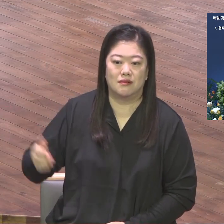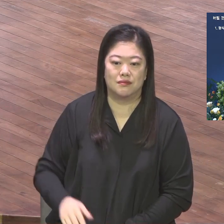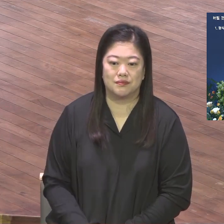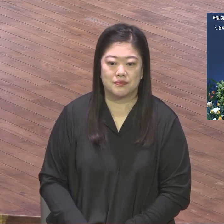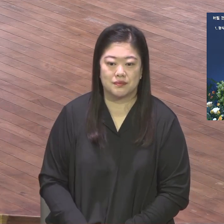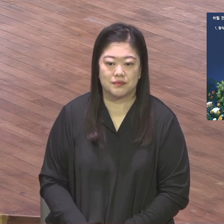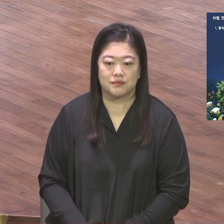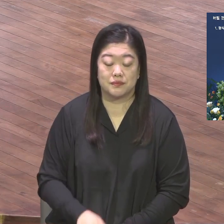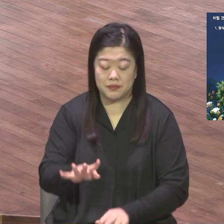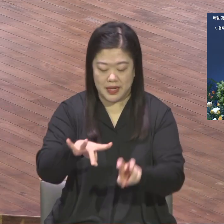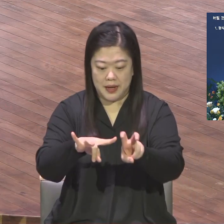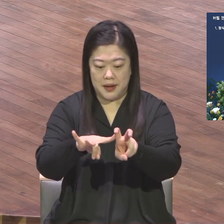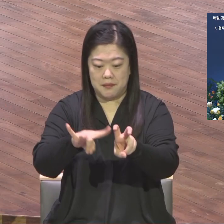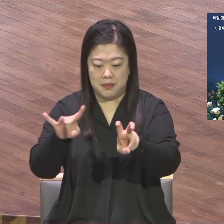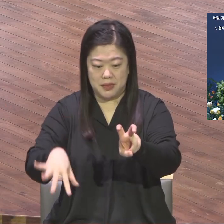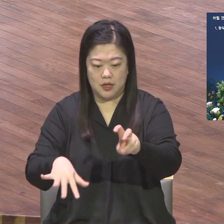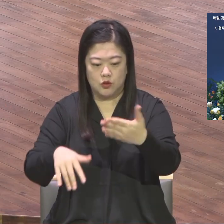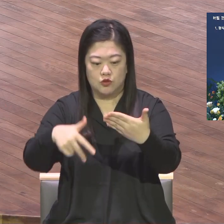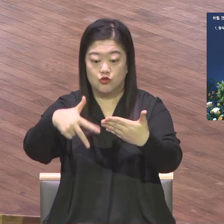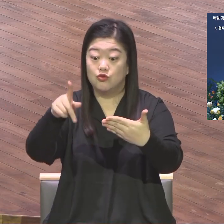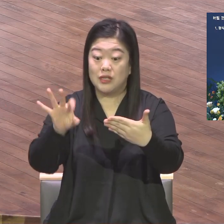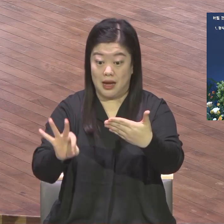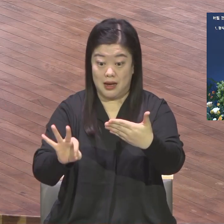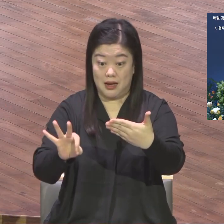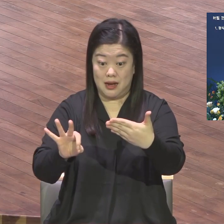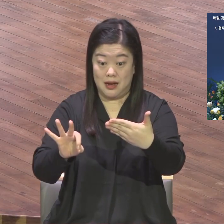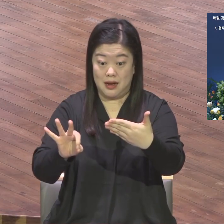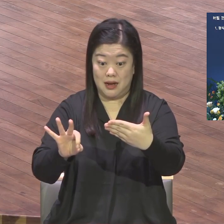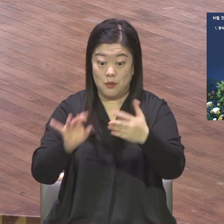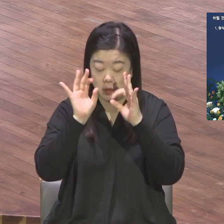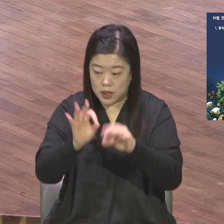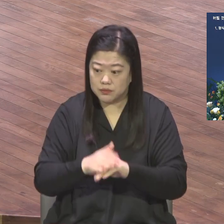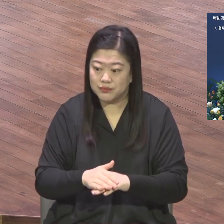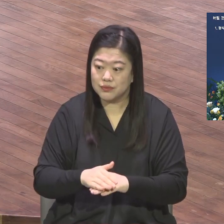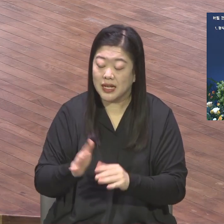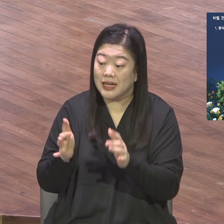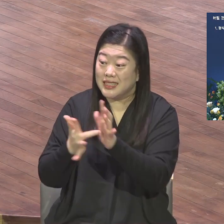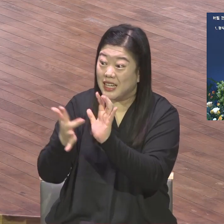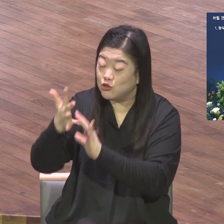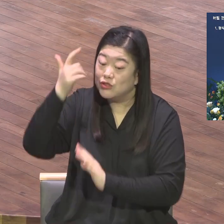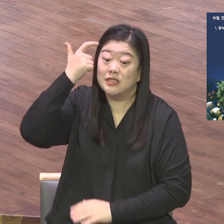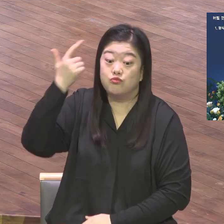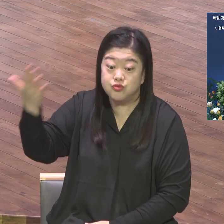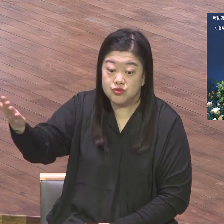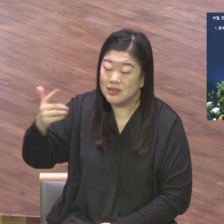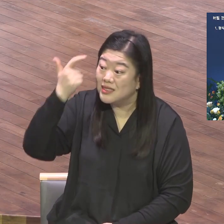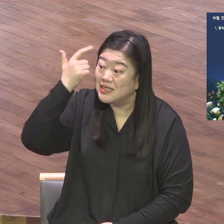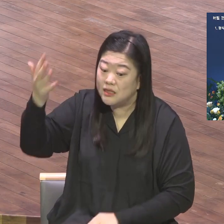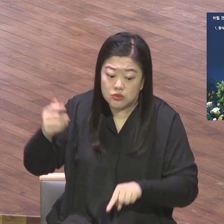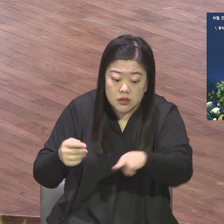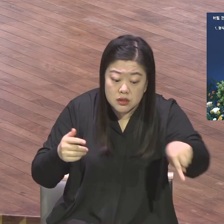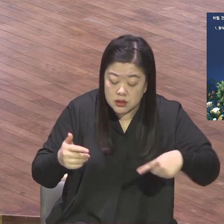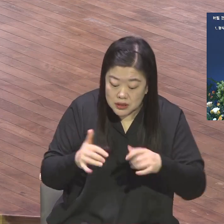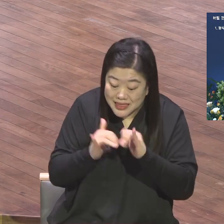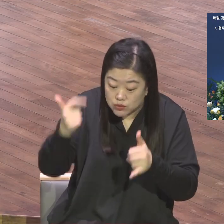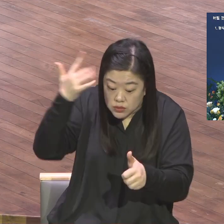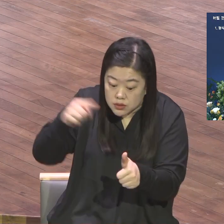마태복음 9장에 보면 이렇게 질문한 사람들이 다른 사람들이 아니요, 세례요한의